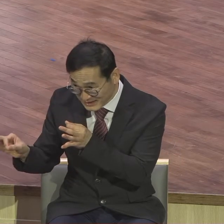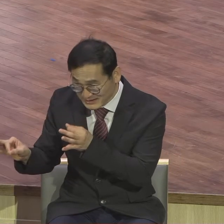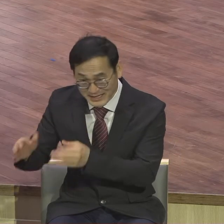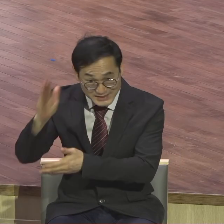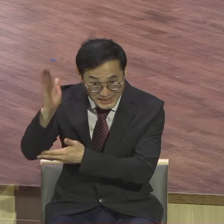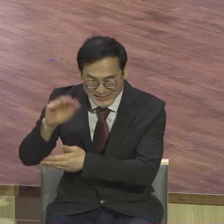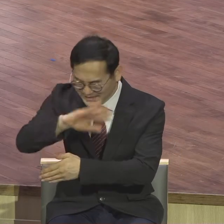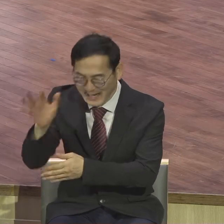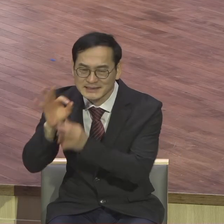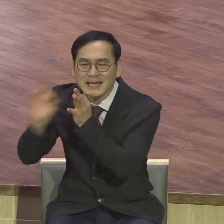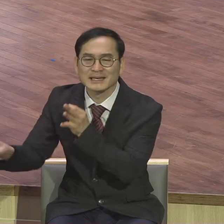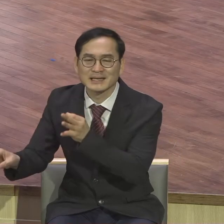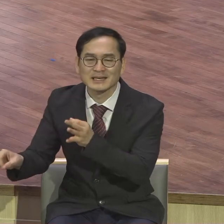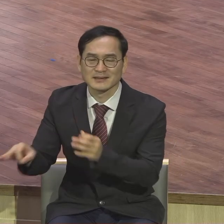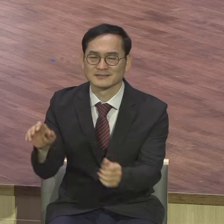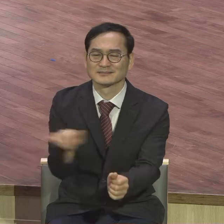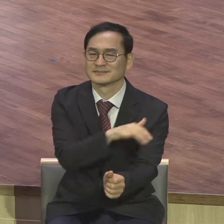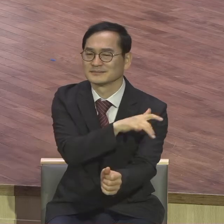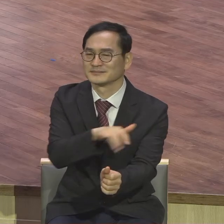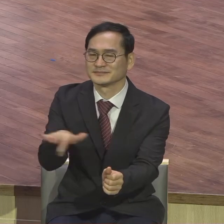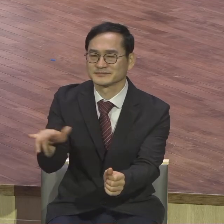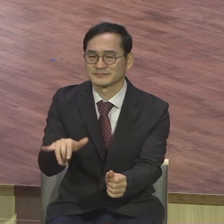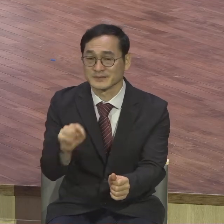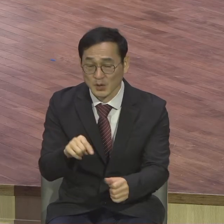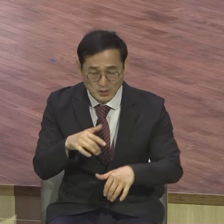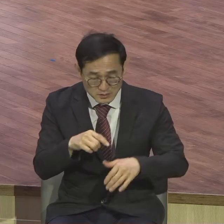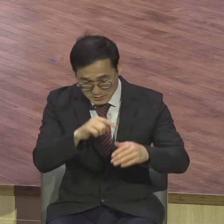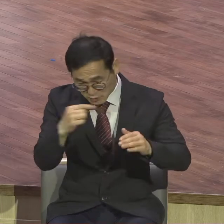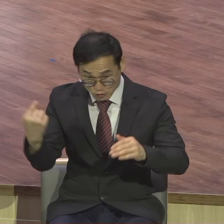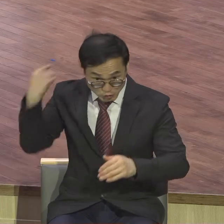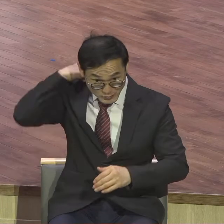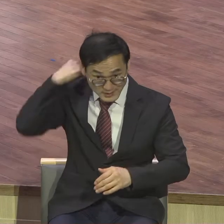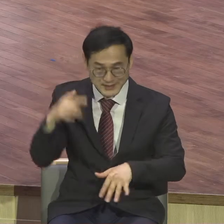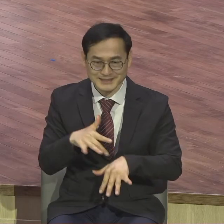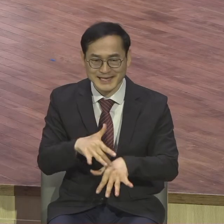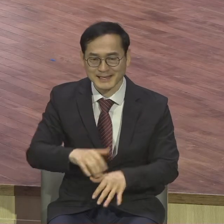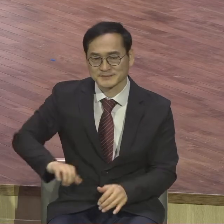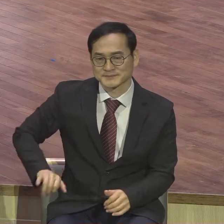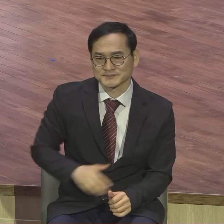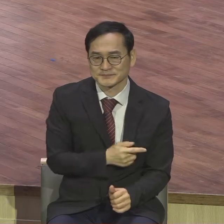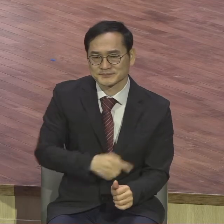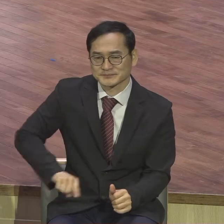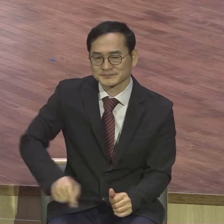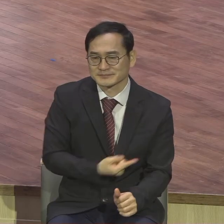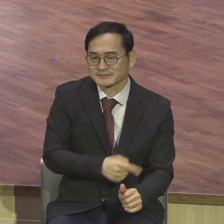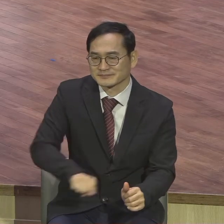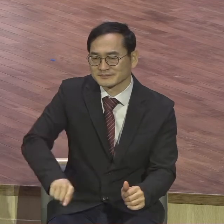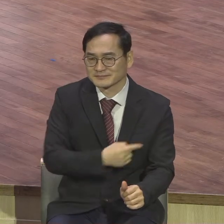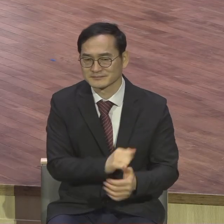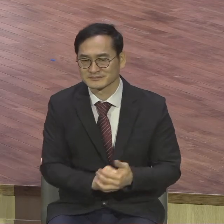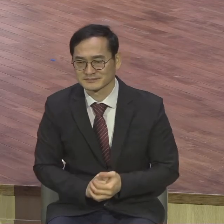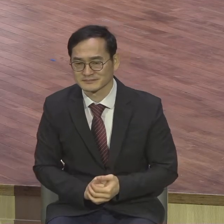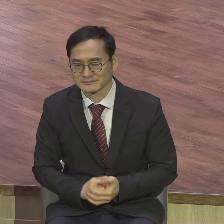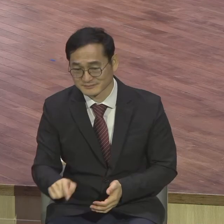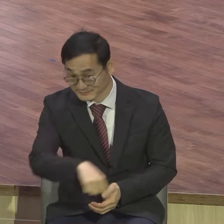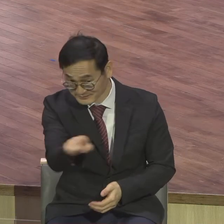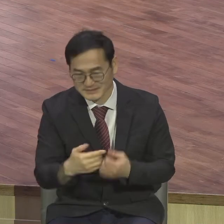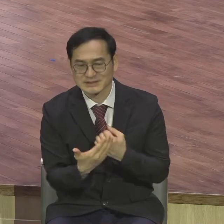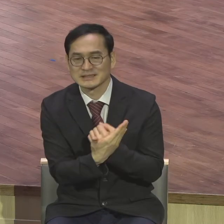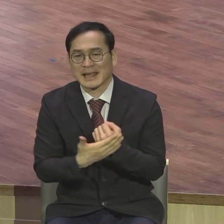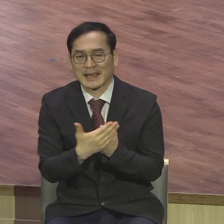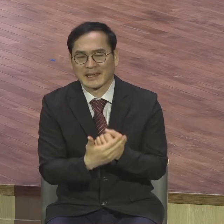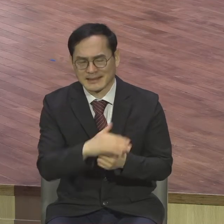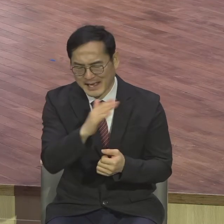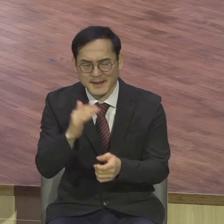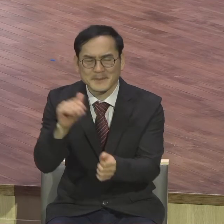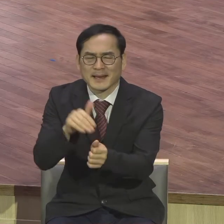이것이 뭡니까? 사단의 괴목한 전략입니다. 하여튼 은혜 못 받게 만듭니다. 이 방법 저